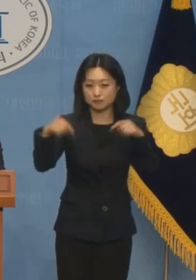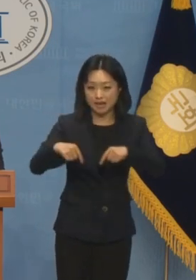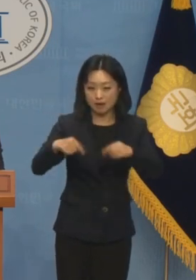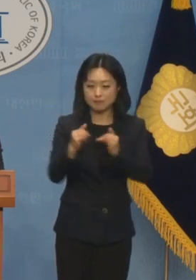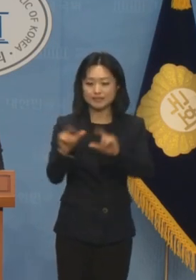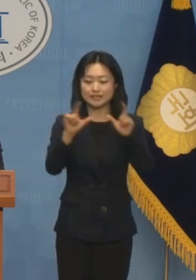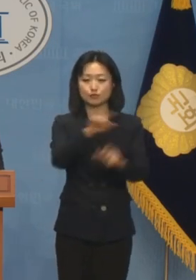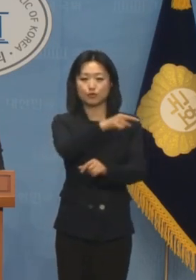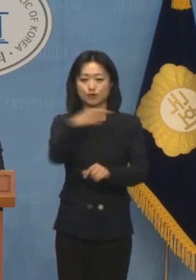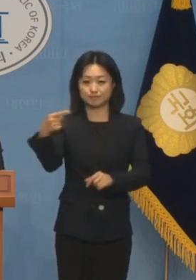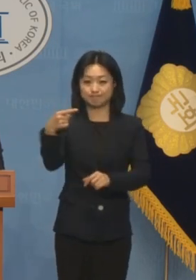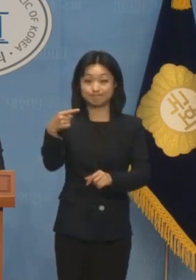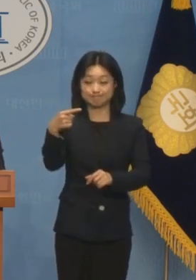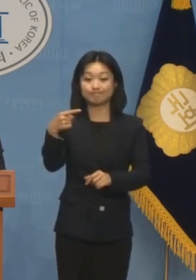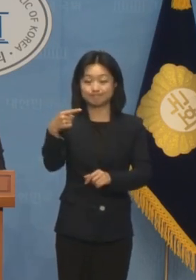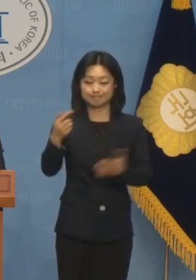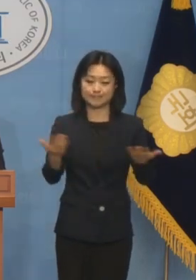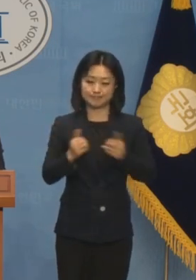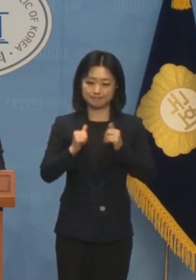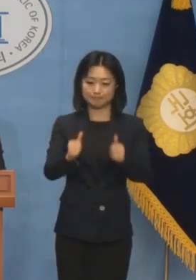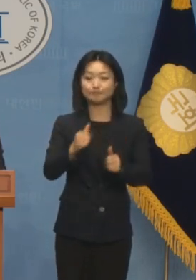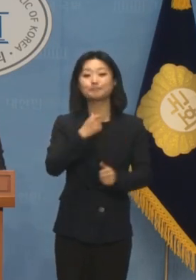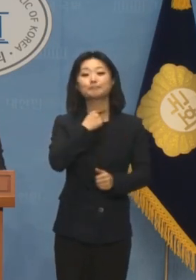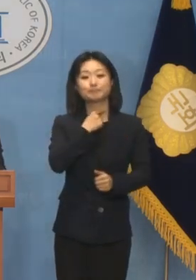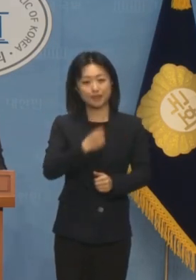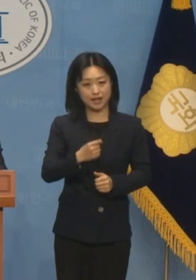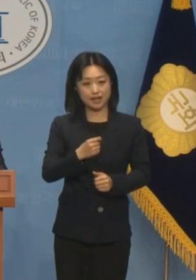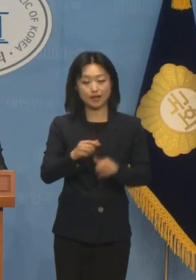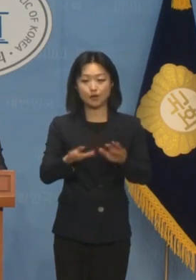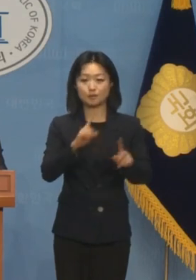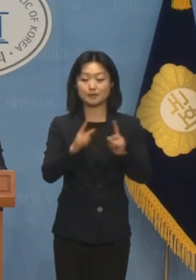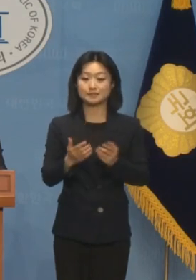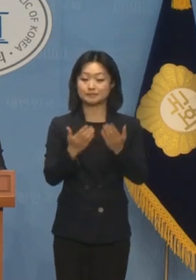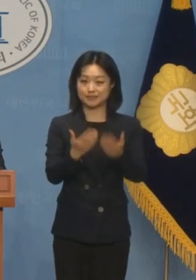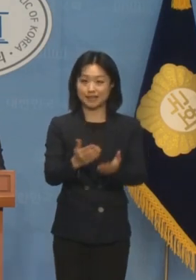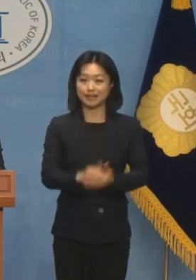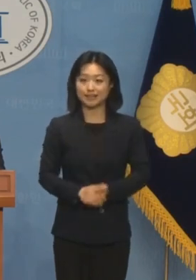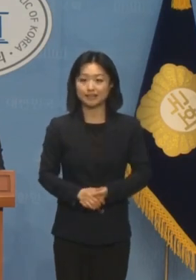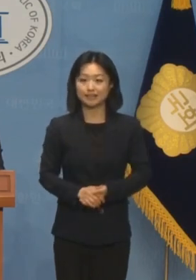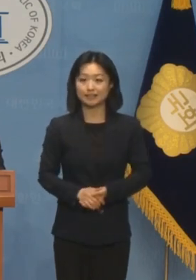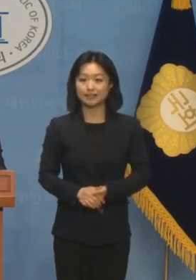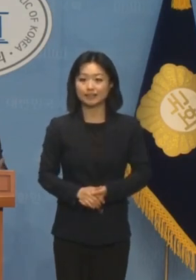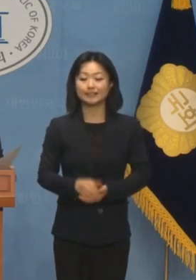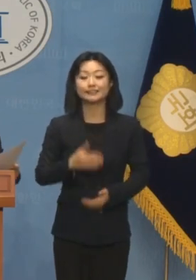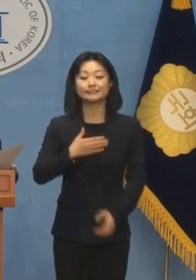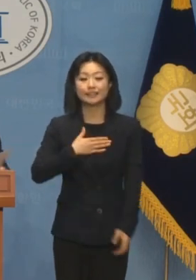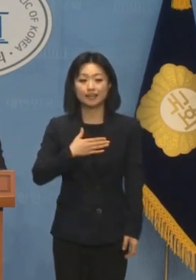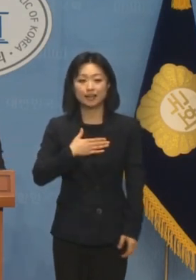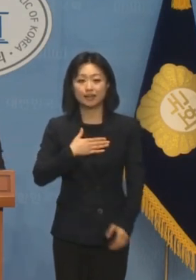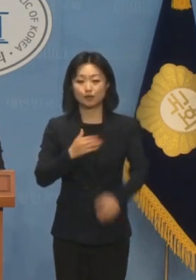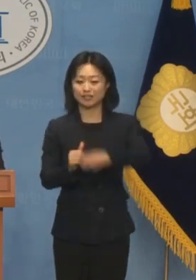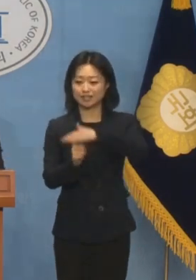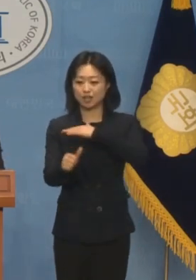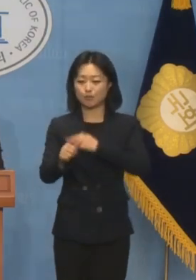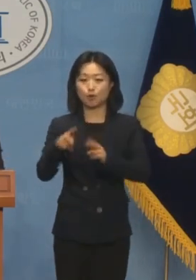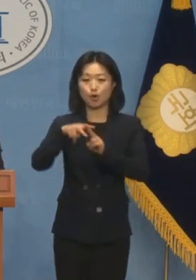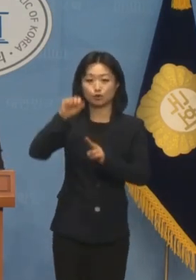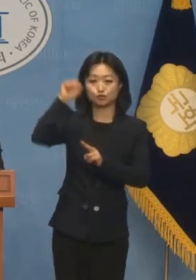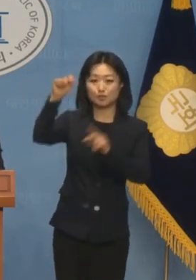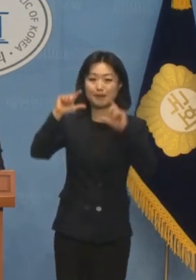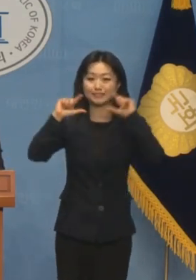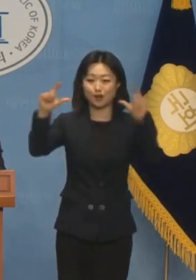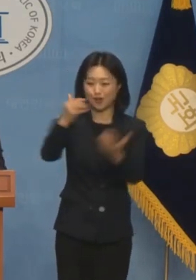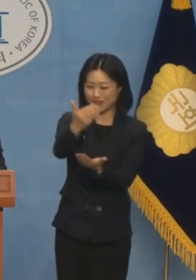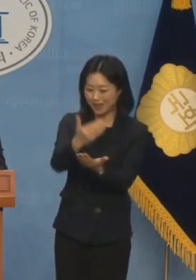민생을 최우선으로 일하겠다 이렇게 오늘은 말씀드리겠습니다. 제가 원내대표 출마